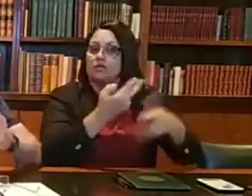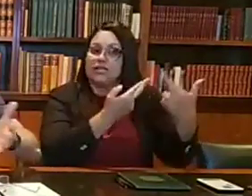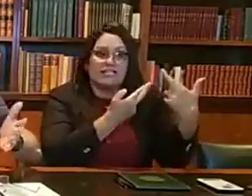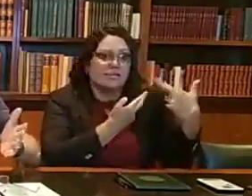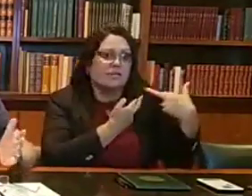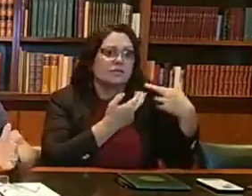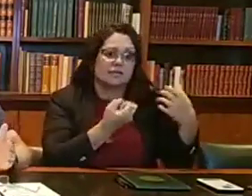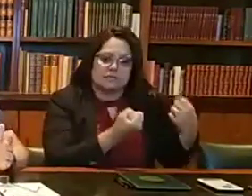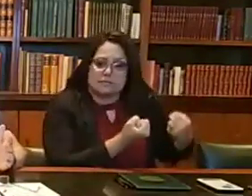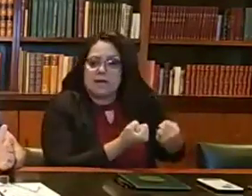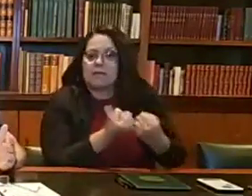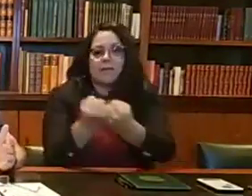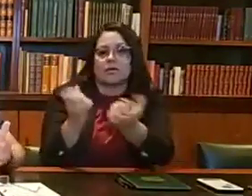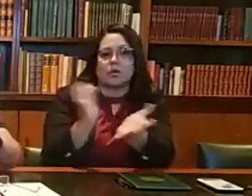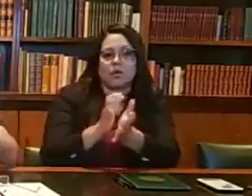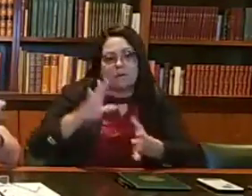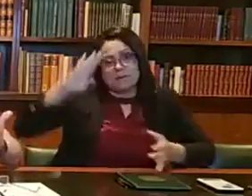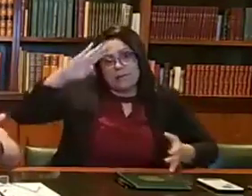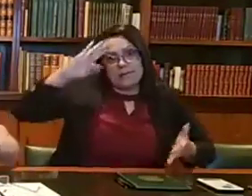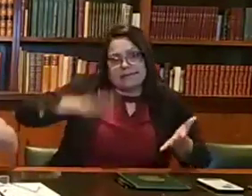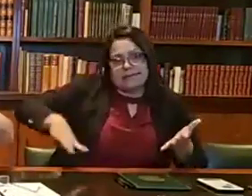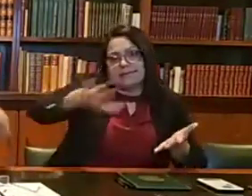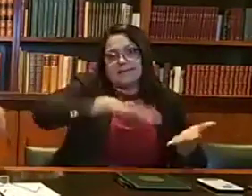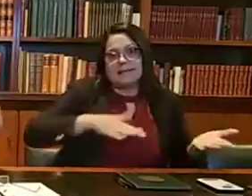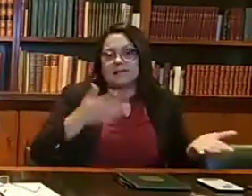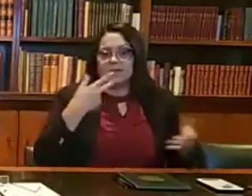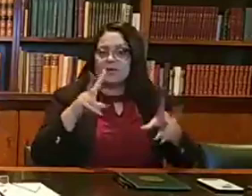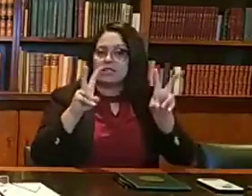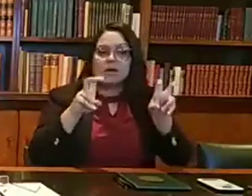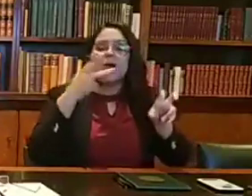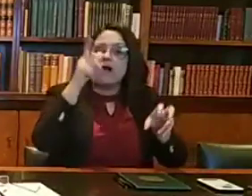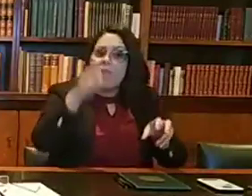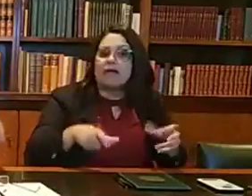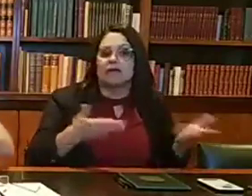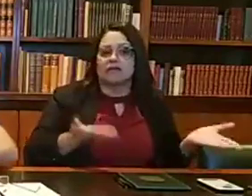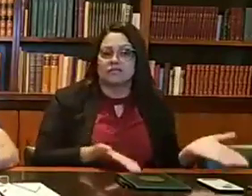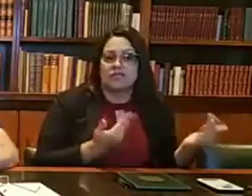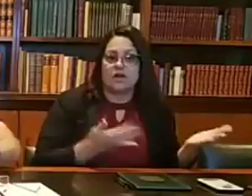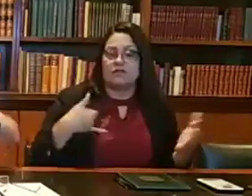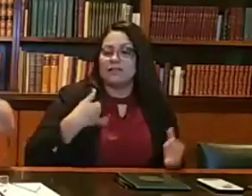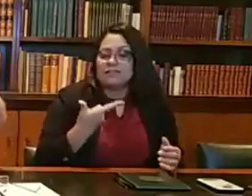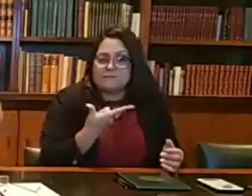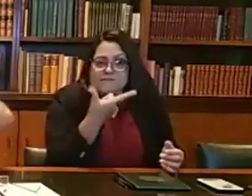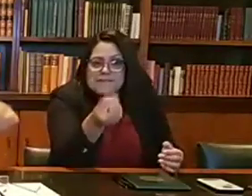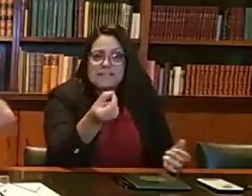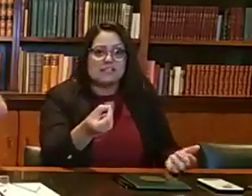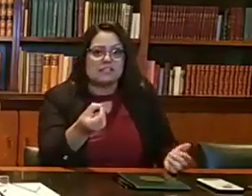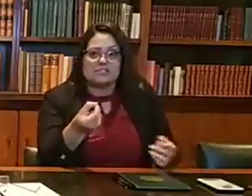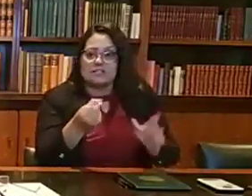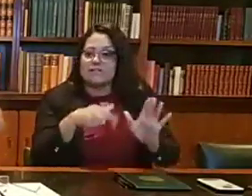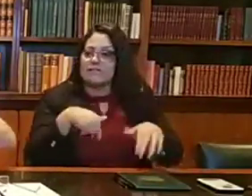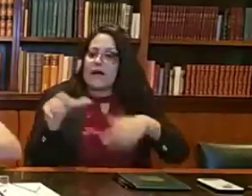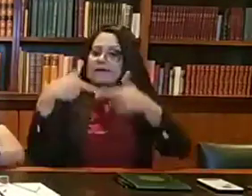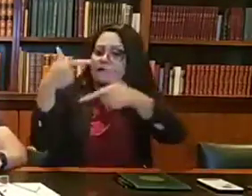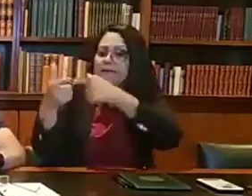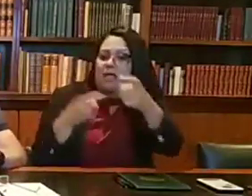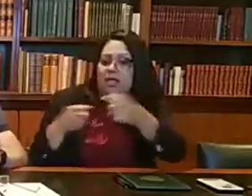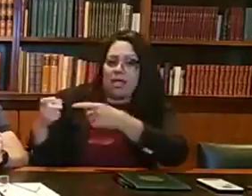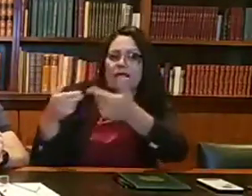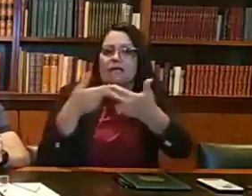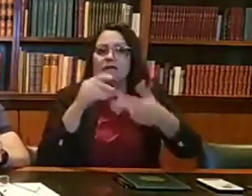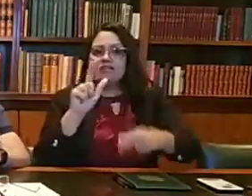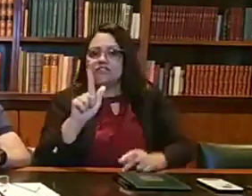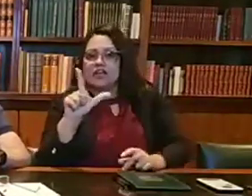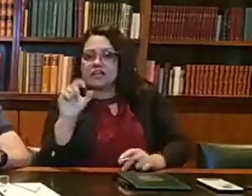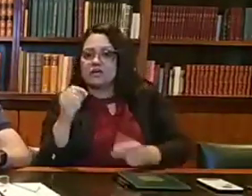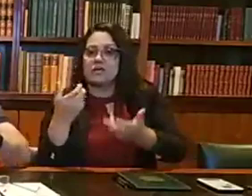para o militar poder bem trabalhar. E quando fala militar, eu estou falando do jovem de 20 anos de idade, que tem sua namorada, que gosta de ir na praia, vai